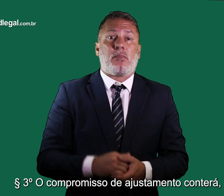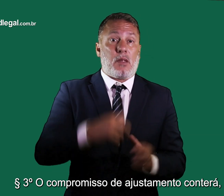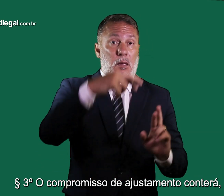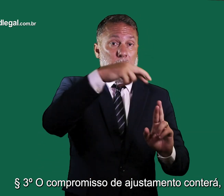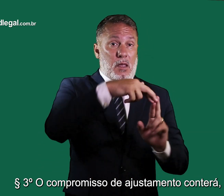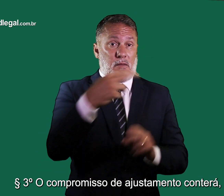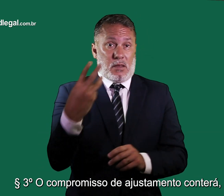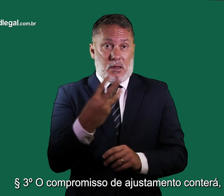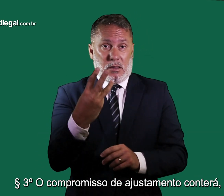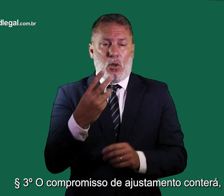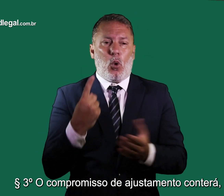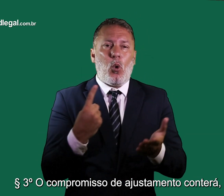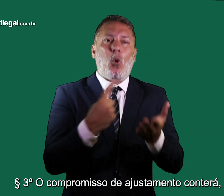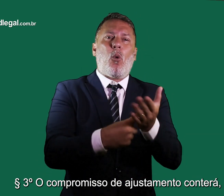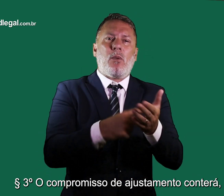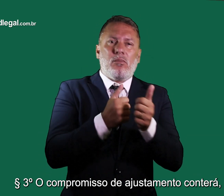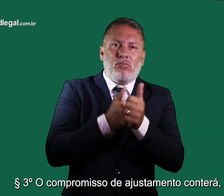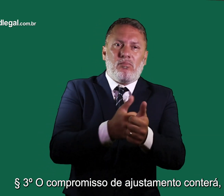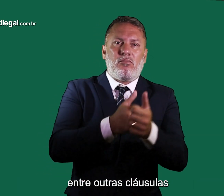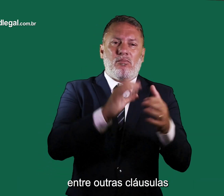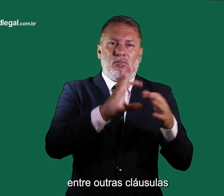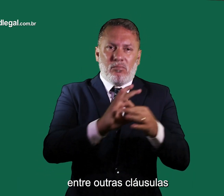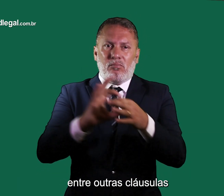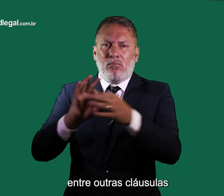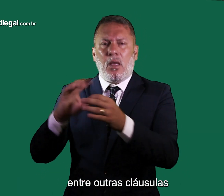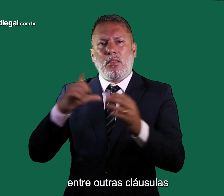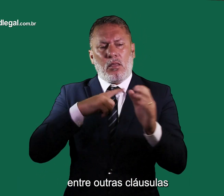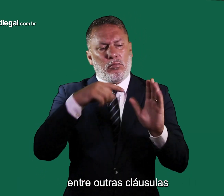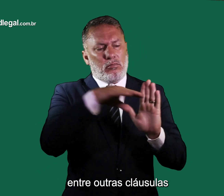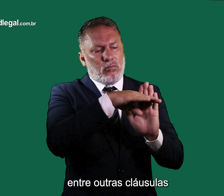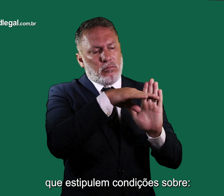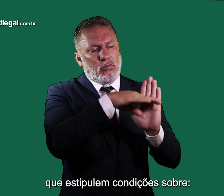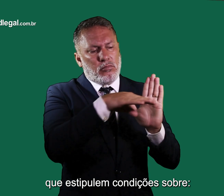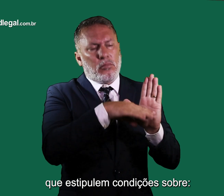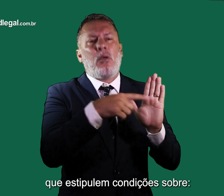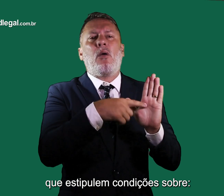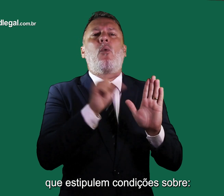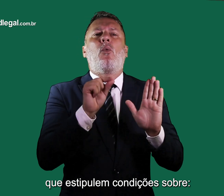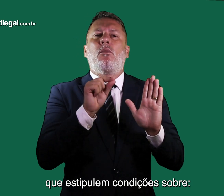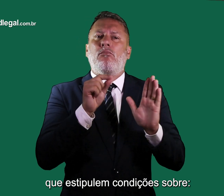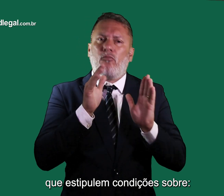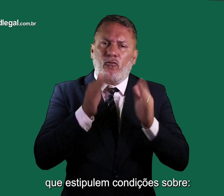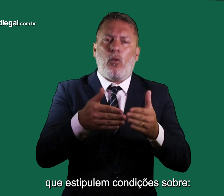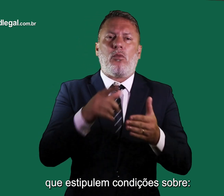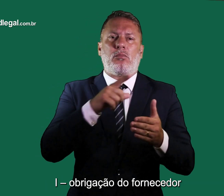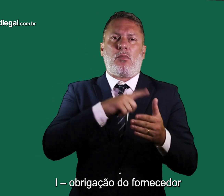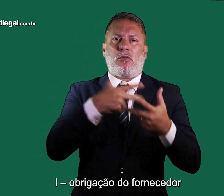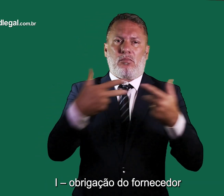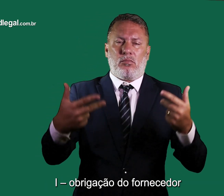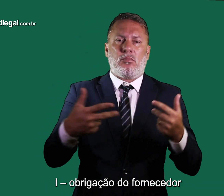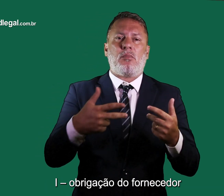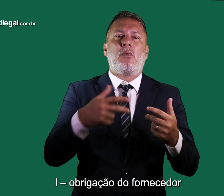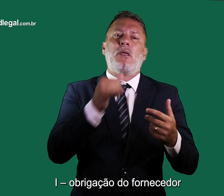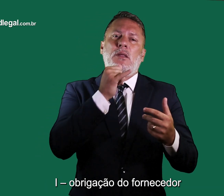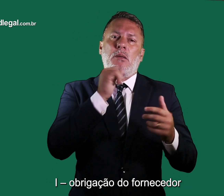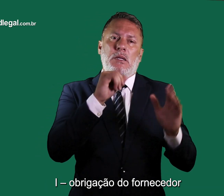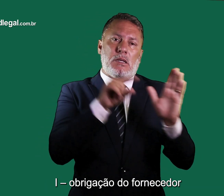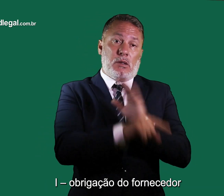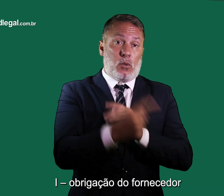O compromisso de ajustamento conterá, entre outras, cláusulas que estipulem condições sobre: inciso 1. Obrigação do